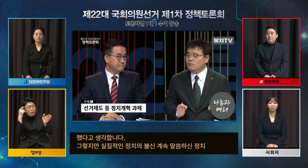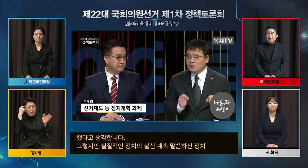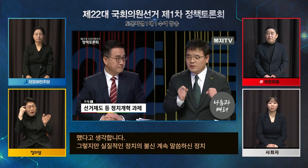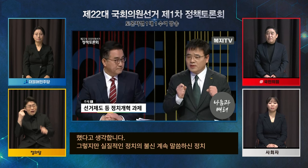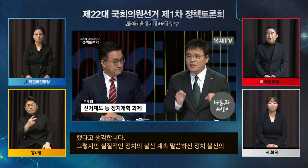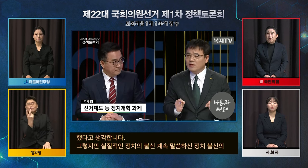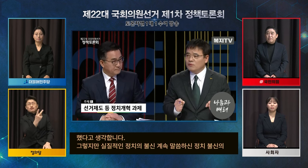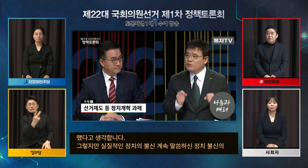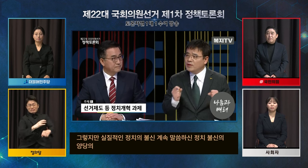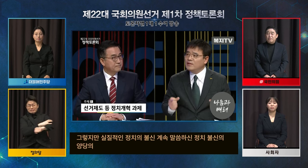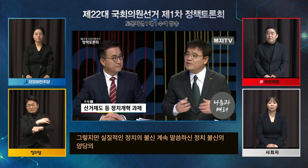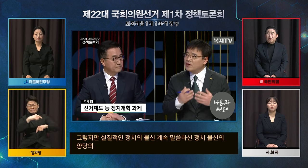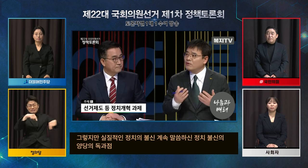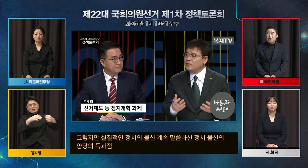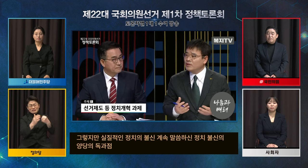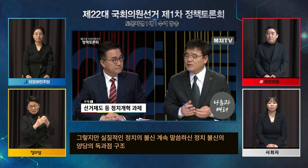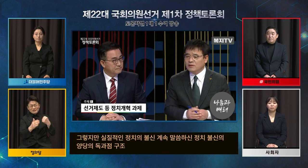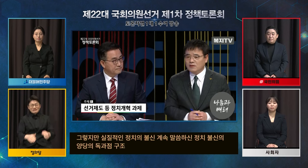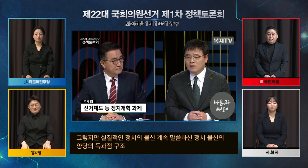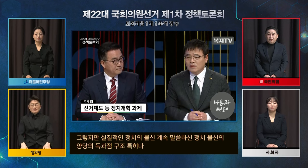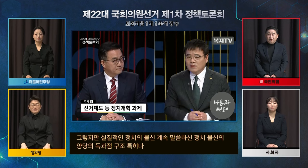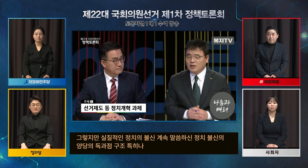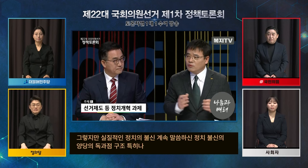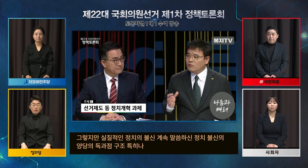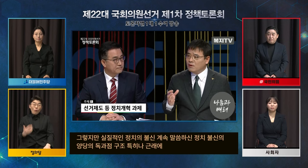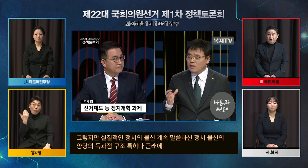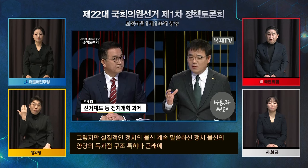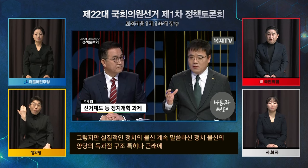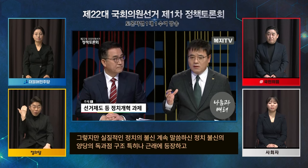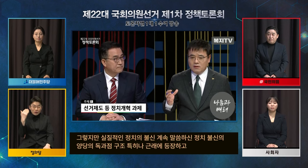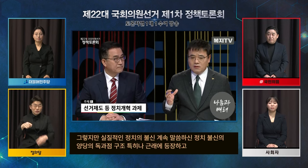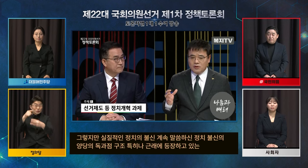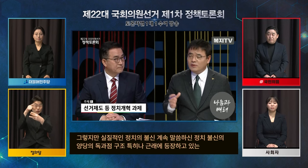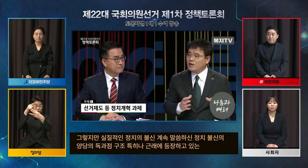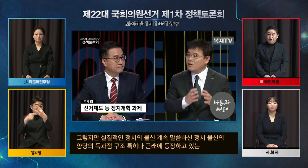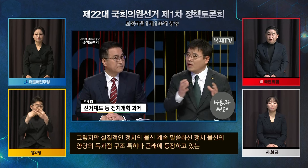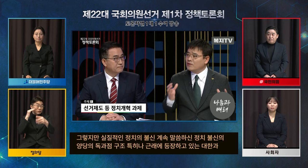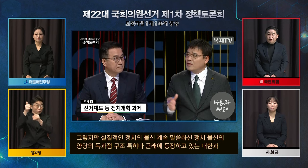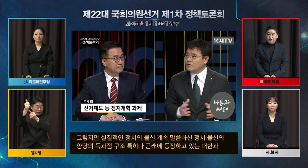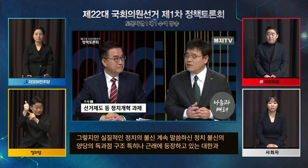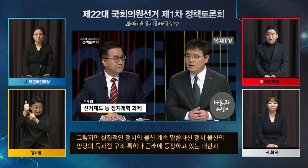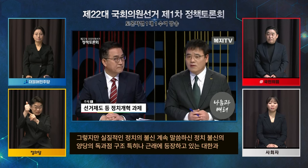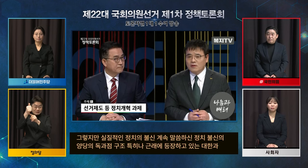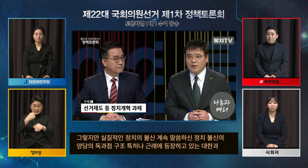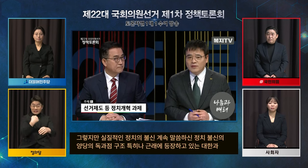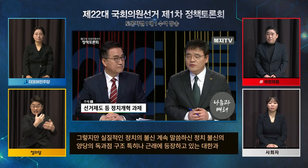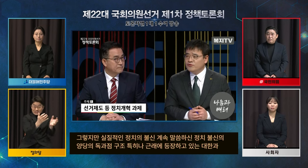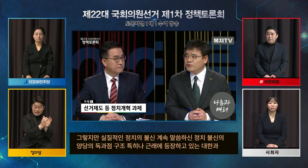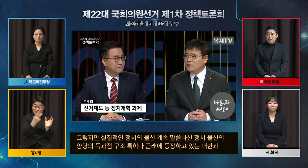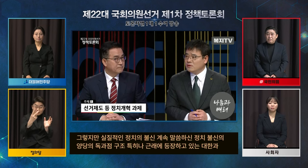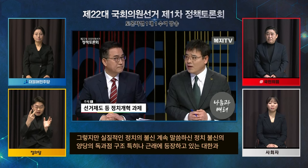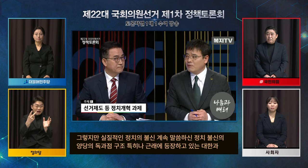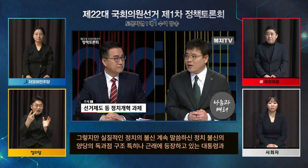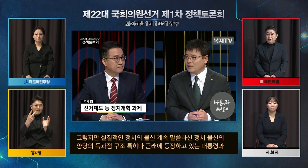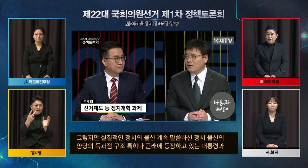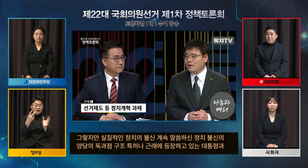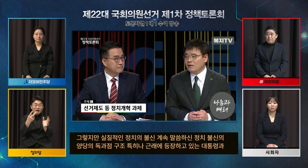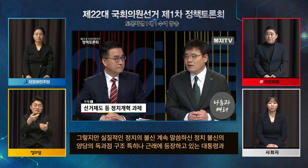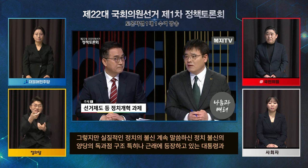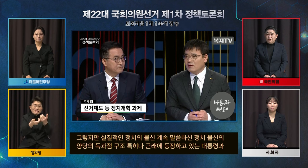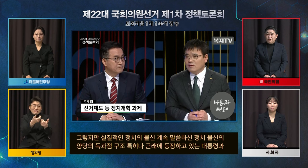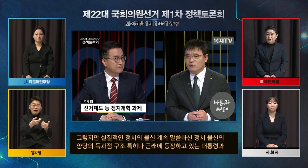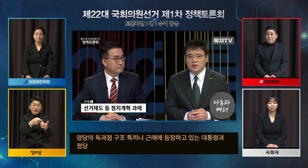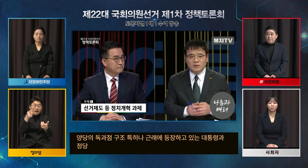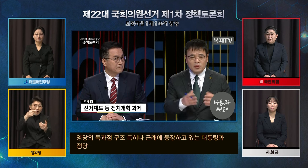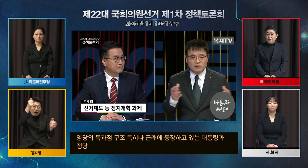구조 또 특히나 요 근래 등장하고 있는 대통령과 정당 간의 관계에서의 굉장히 실질적인 관계